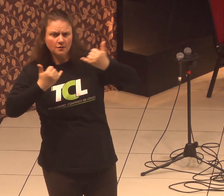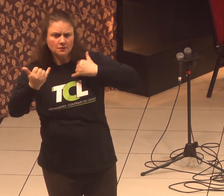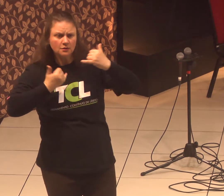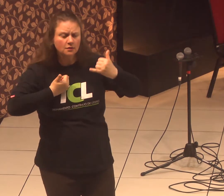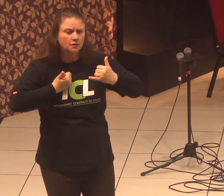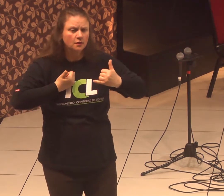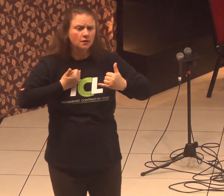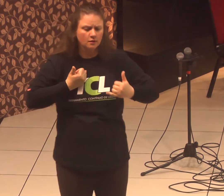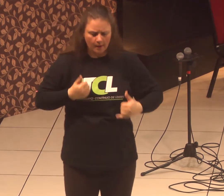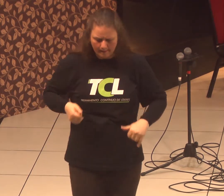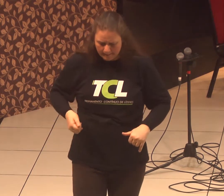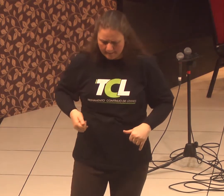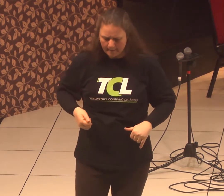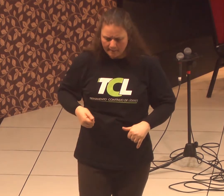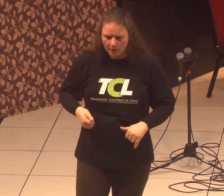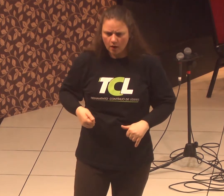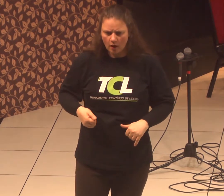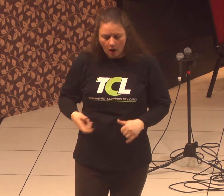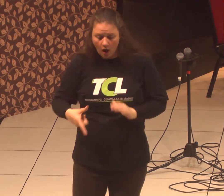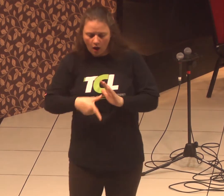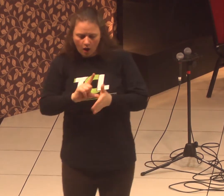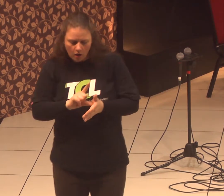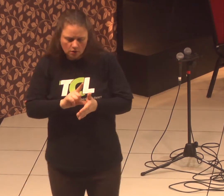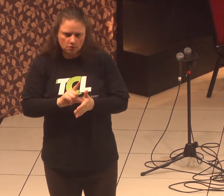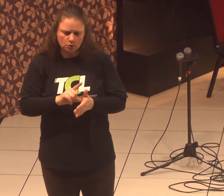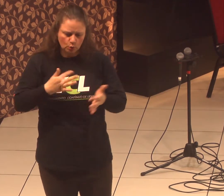uma verificação. Se eu não pedir,